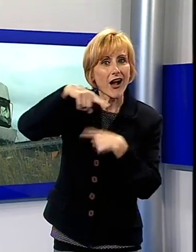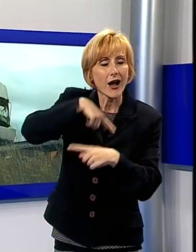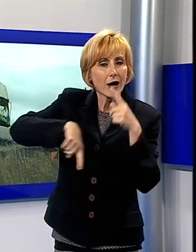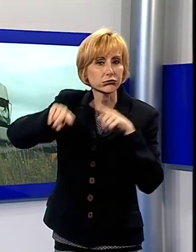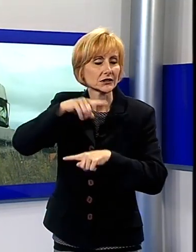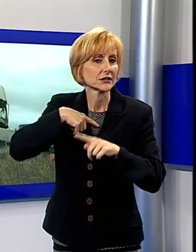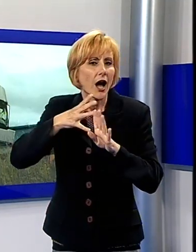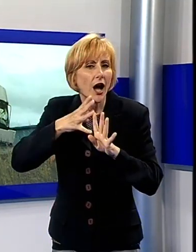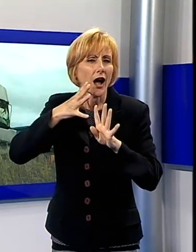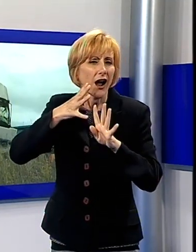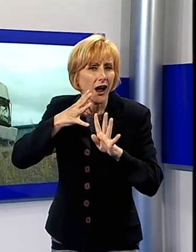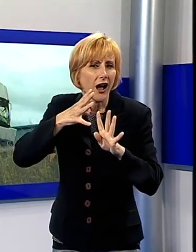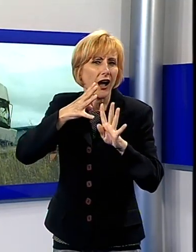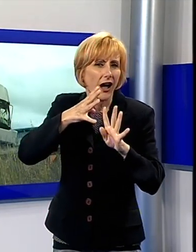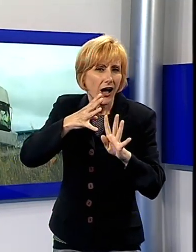fortemente rallentata per diverse ore.